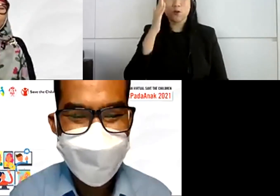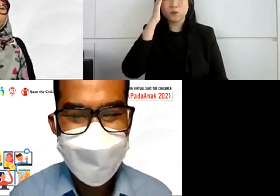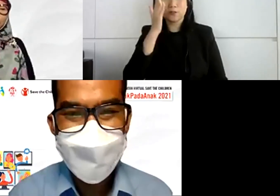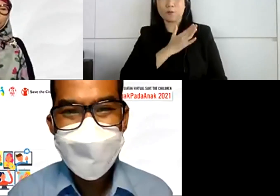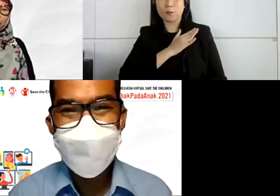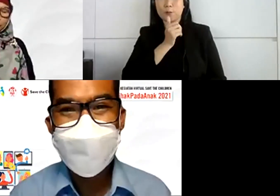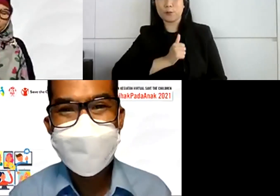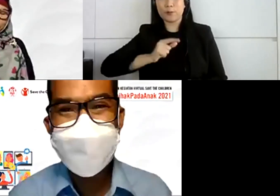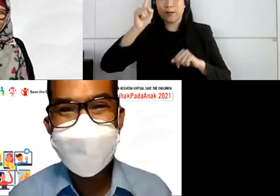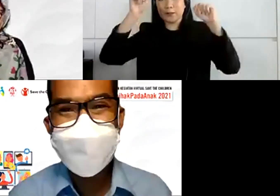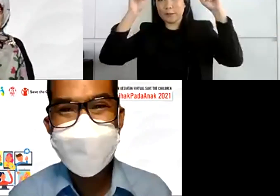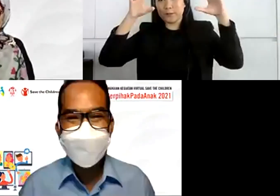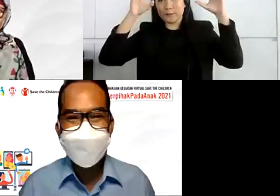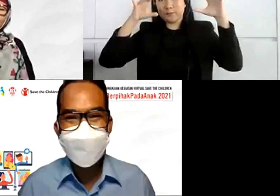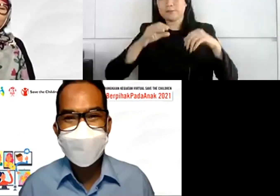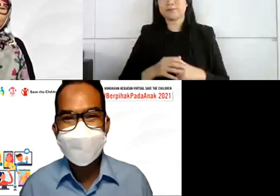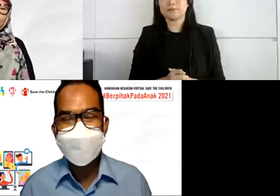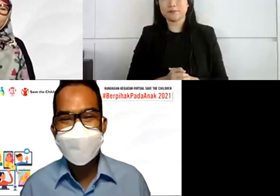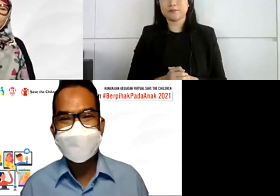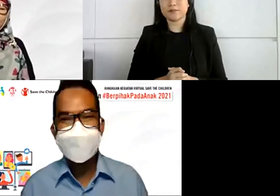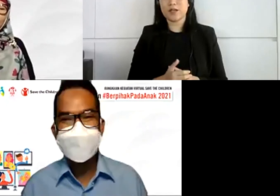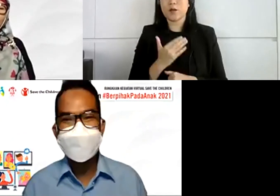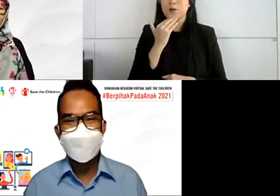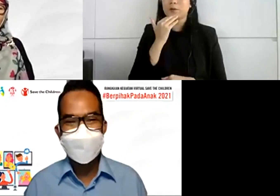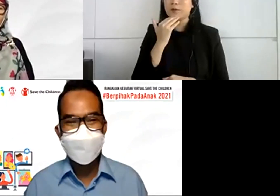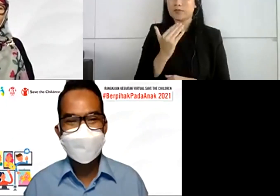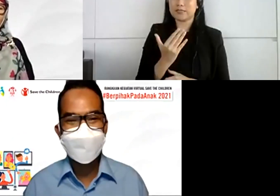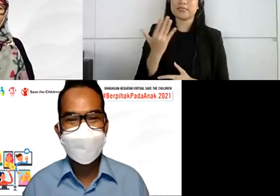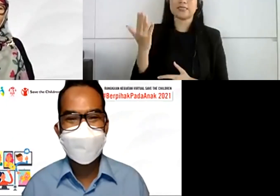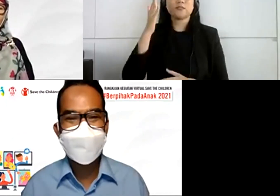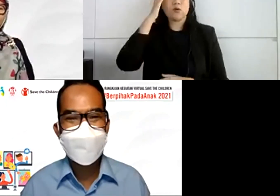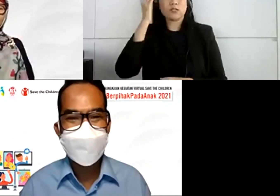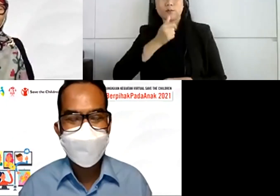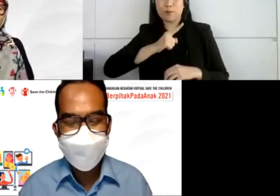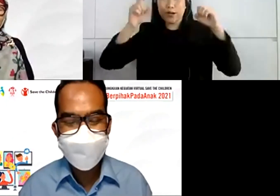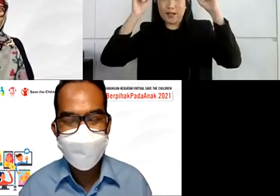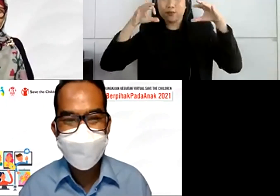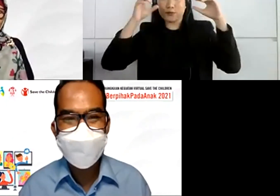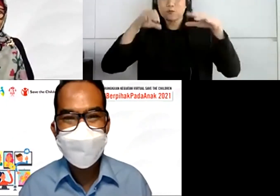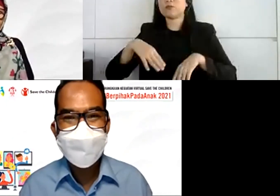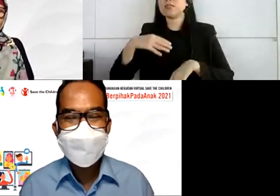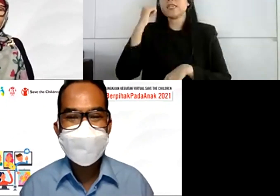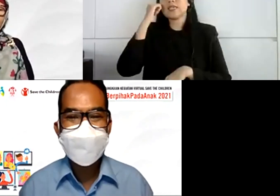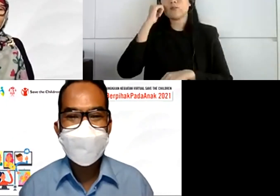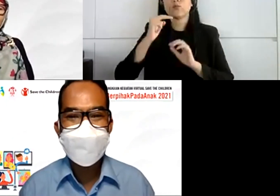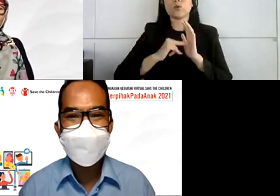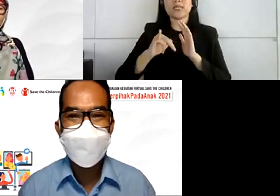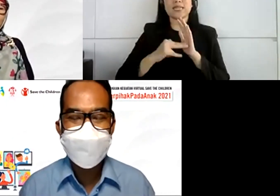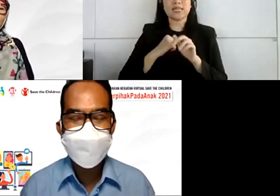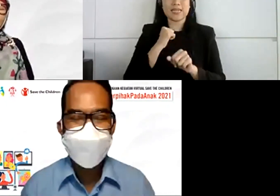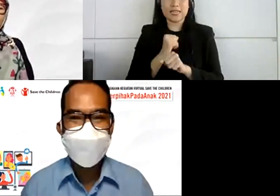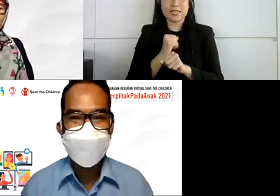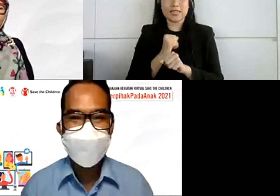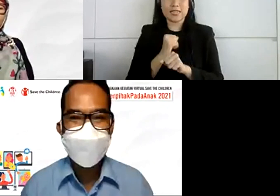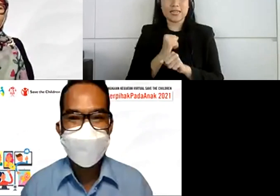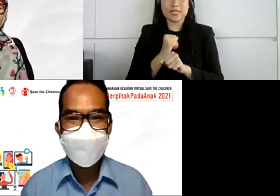wabarakatuh. Waalaikumsalam warahmatullahi wabarakatuh. Terima kasih Ibu Ning sudah menanggapi kita yang hadir di webinar